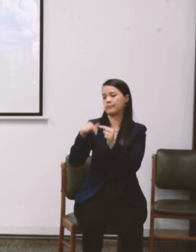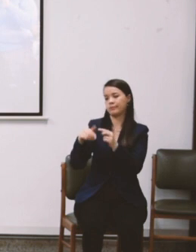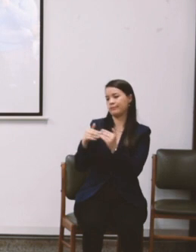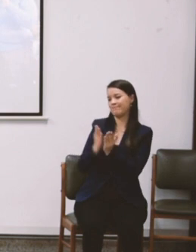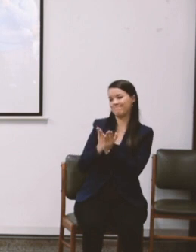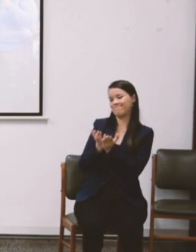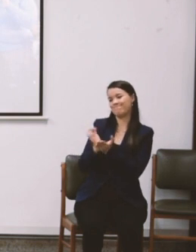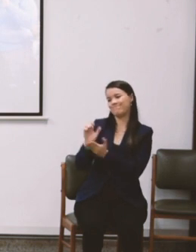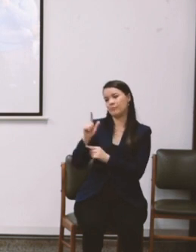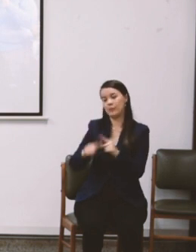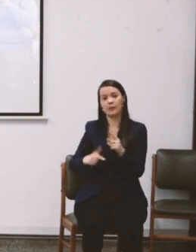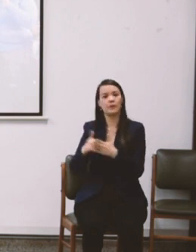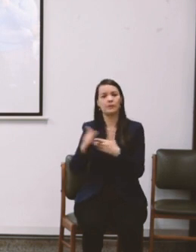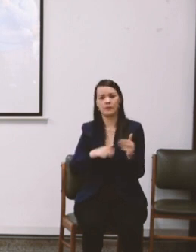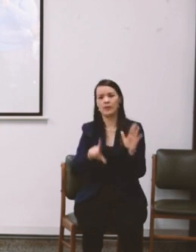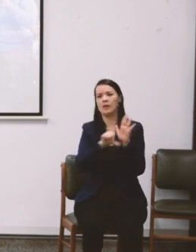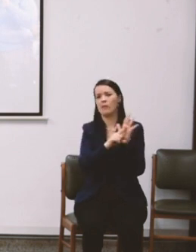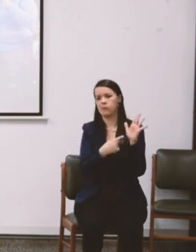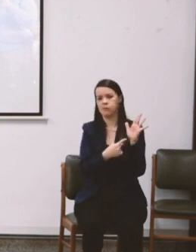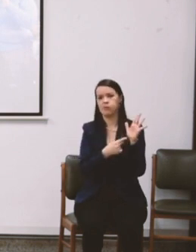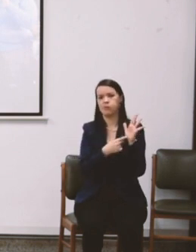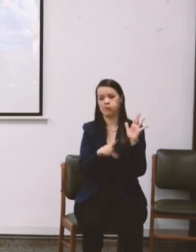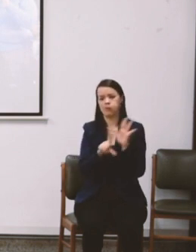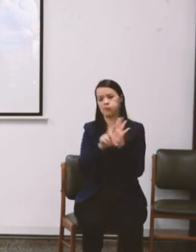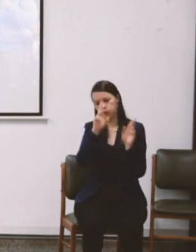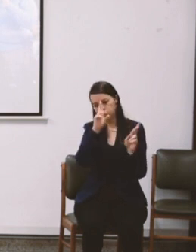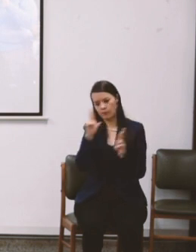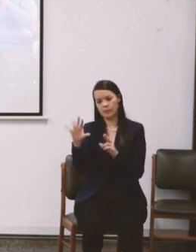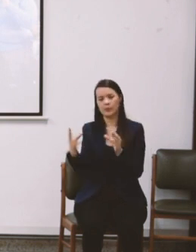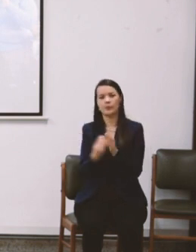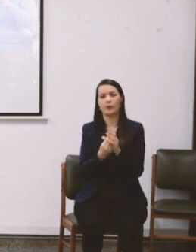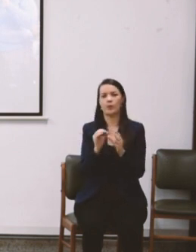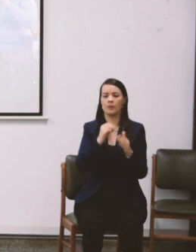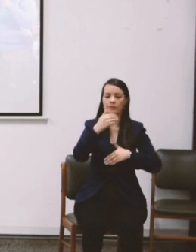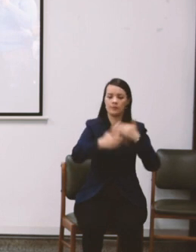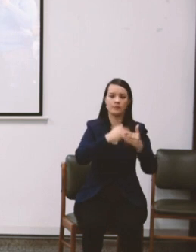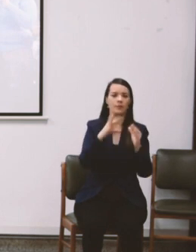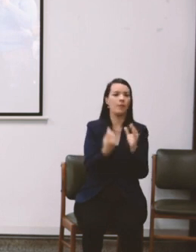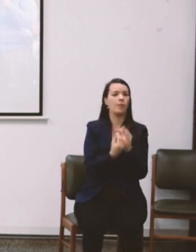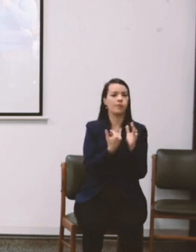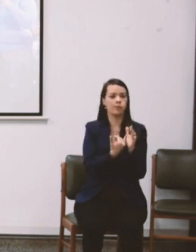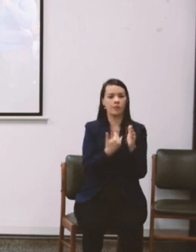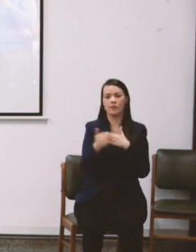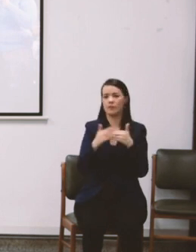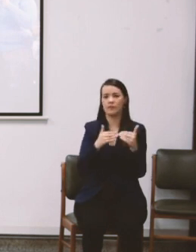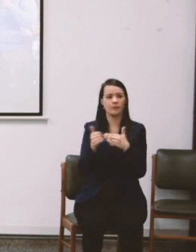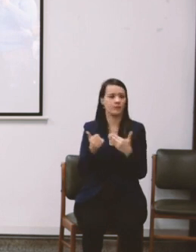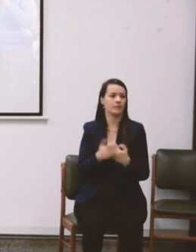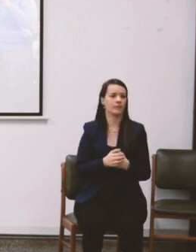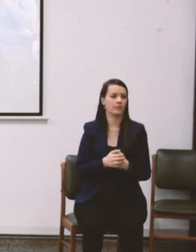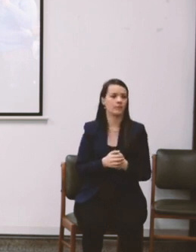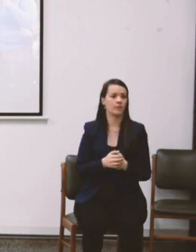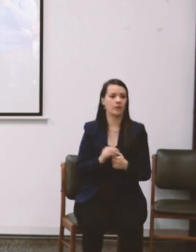vamos a recibir, así ya hubiera una legislación, así ya hubieran unos procesos pues como pues sí, un avance pues como en